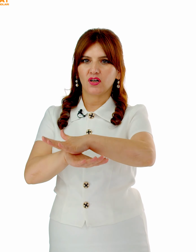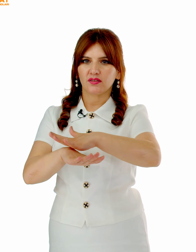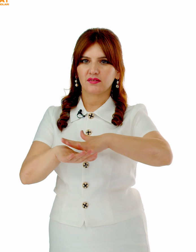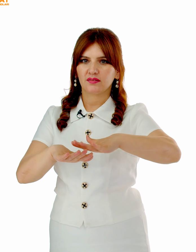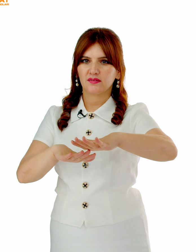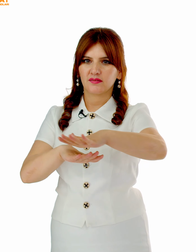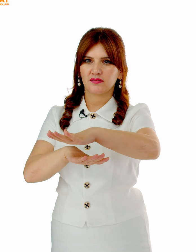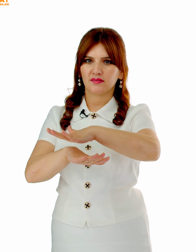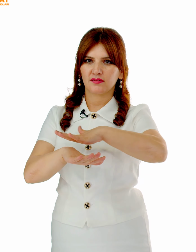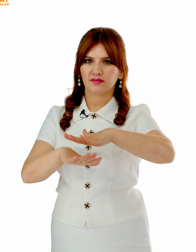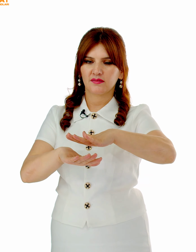maydon.